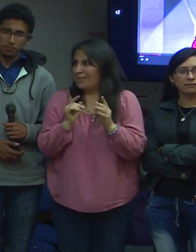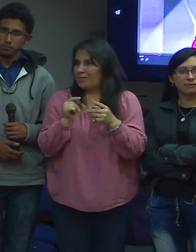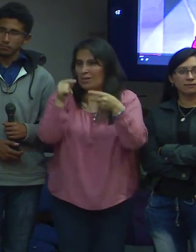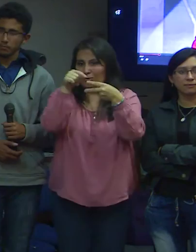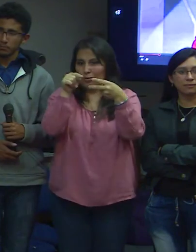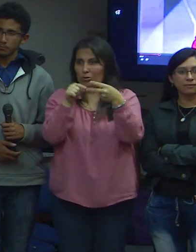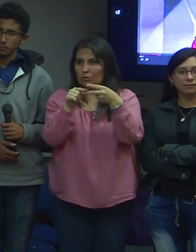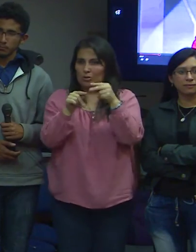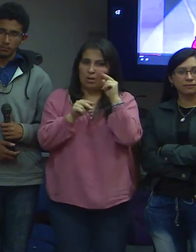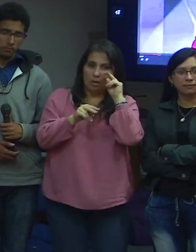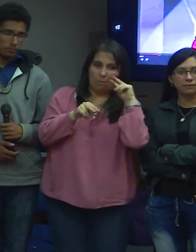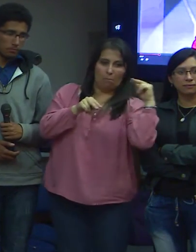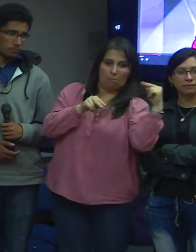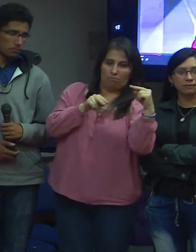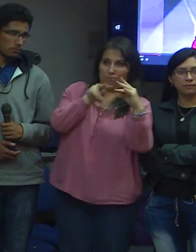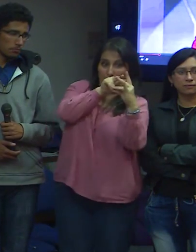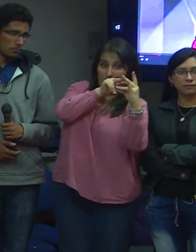perspectivas distintas, digamos, eso es.